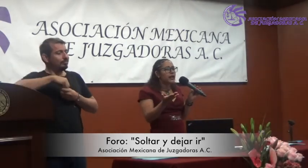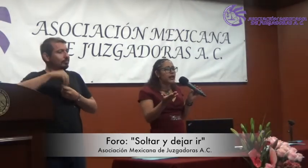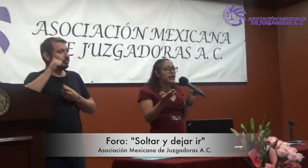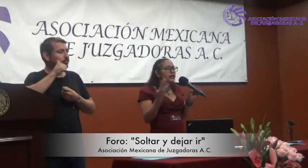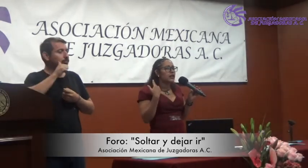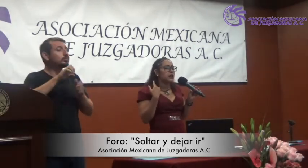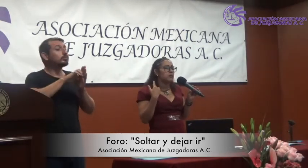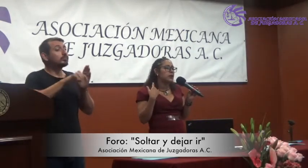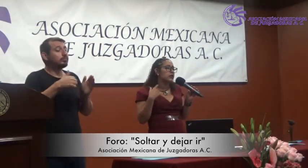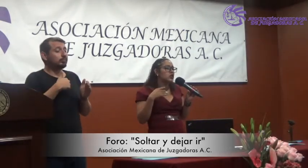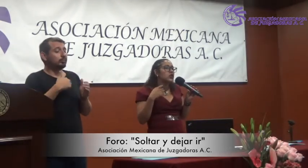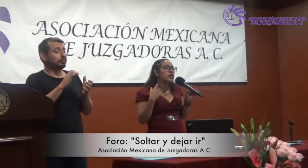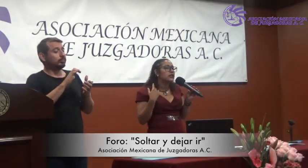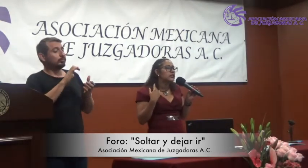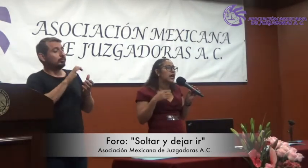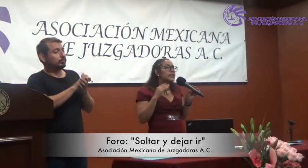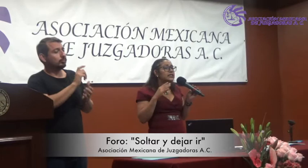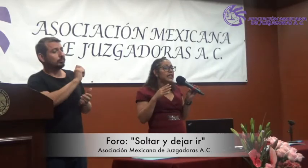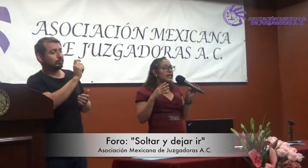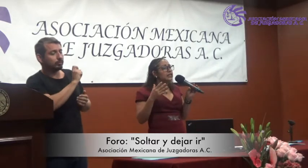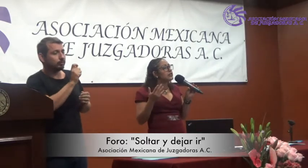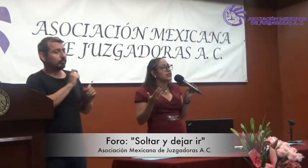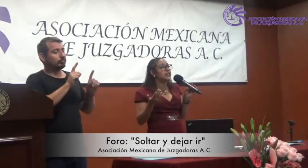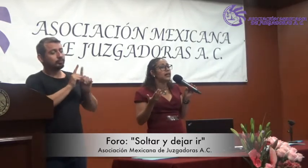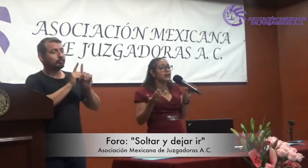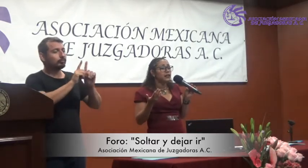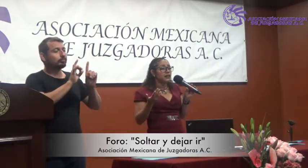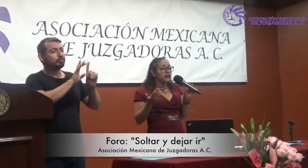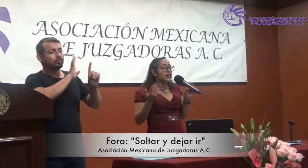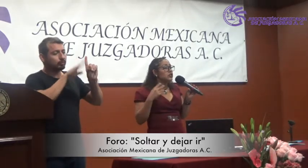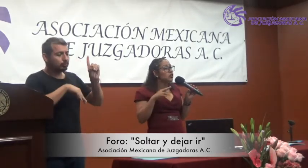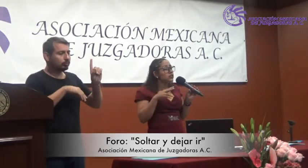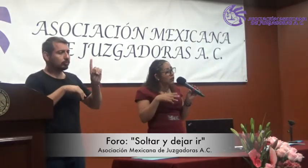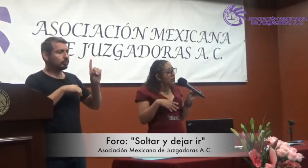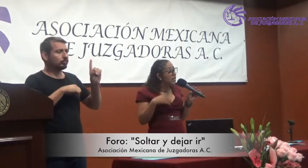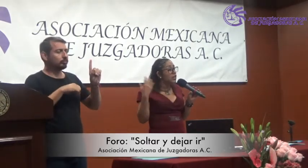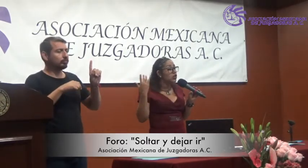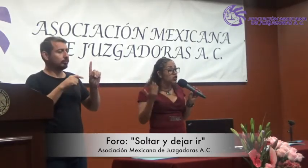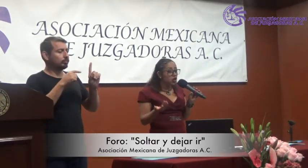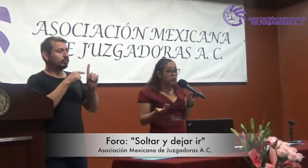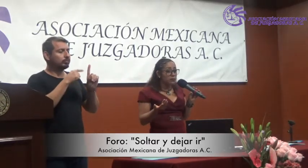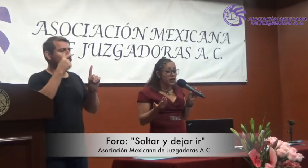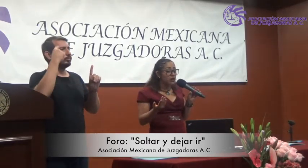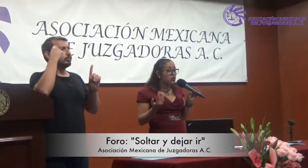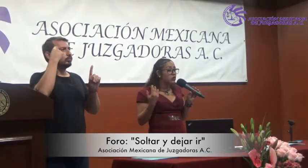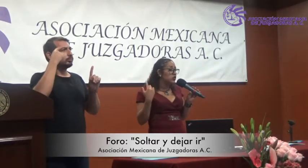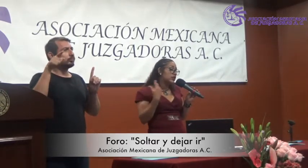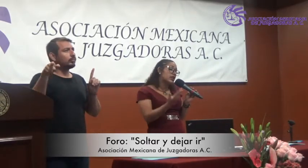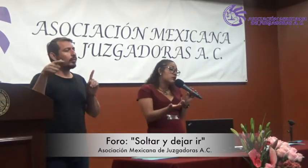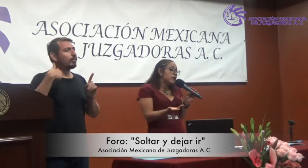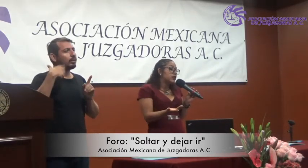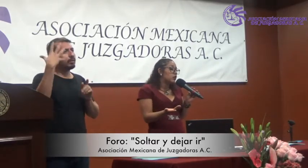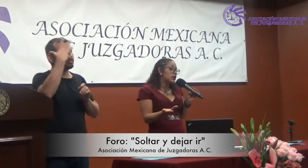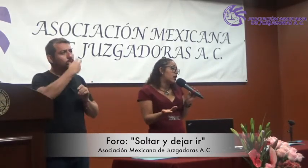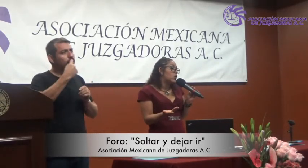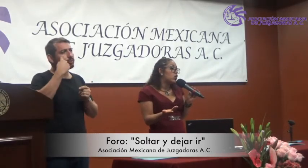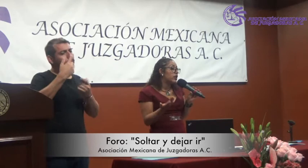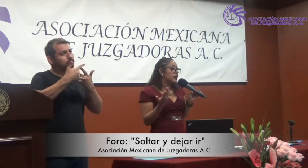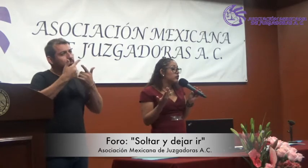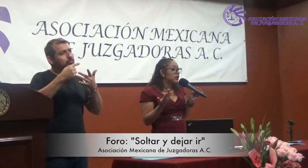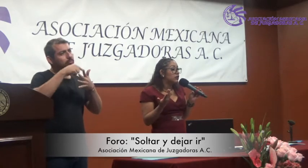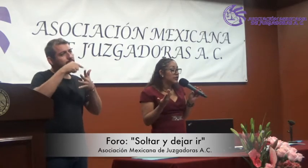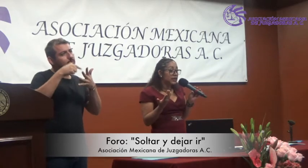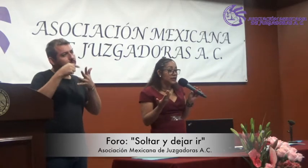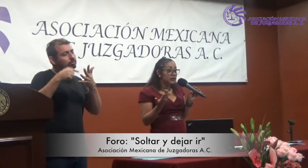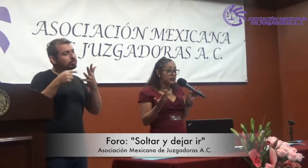una pareja de personas ancianas, quizá, que solo estaban ellos, solo vivían juntos, y de repente un día uno